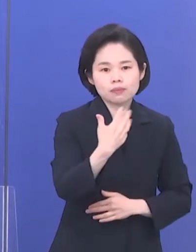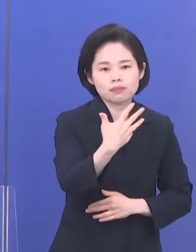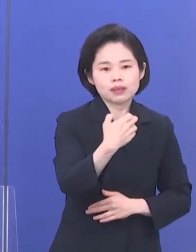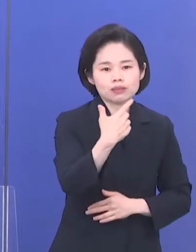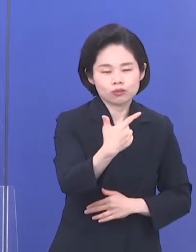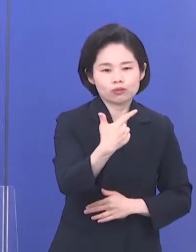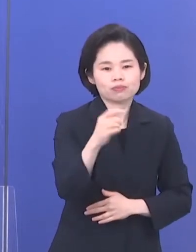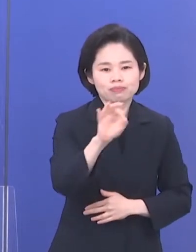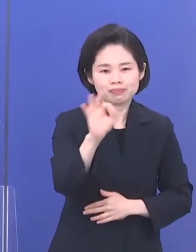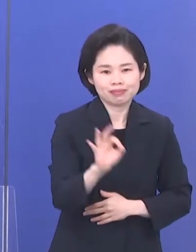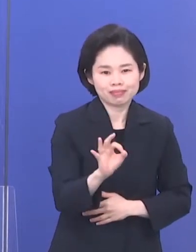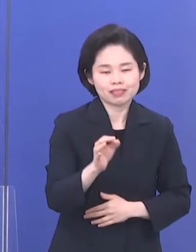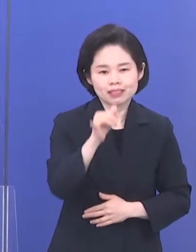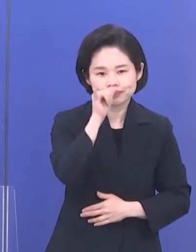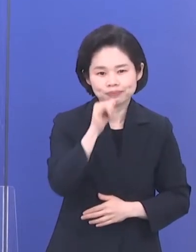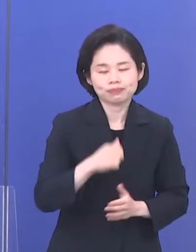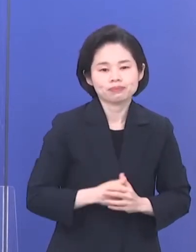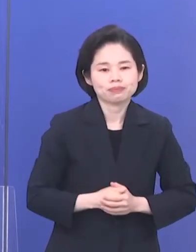효과가 있었습니다.